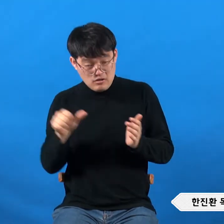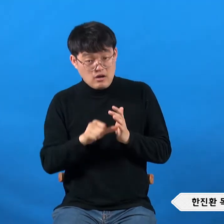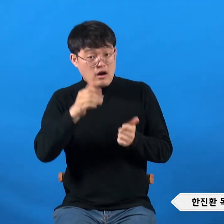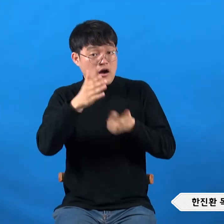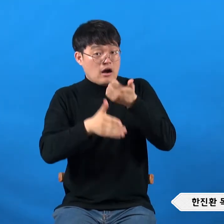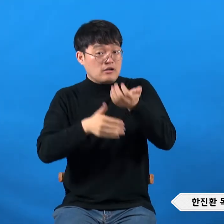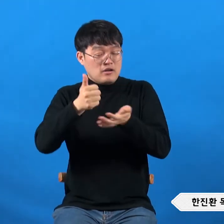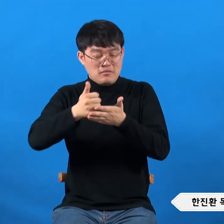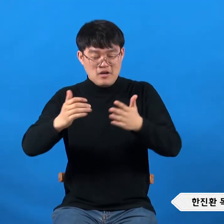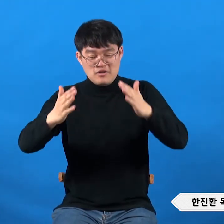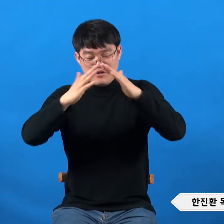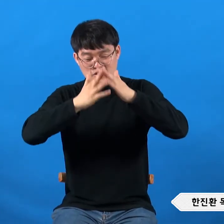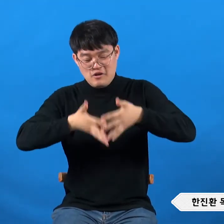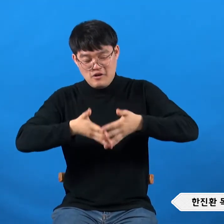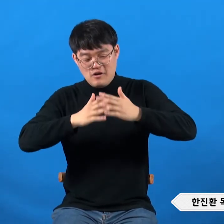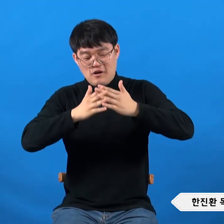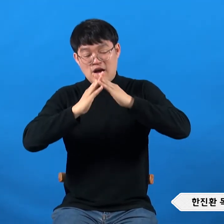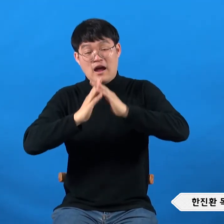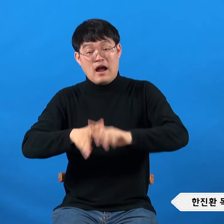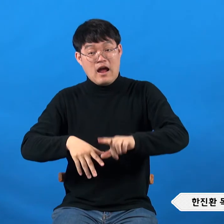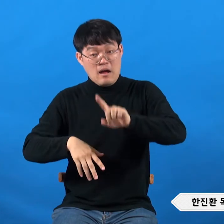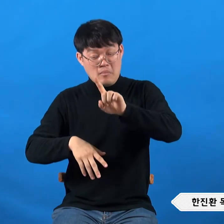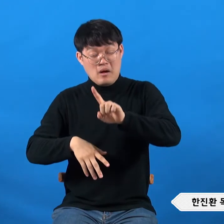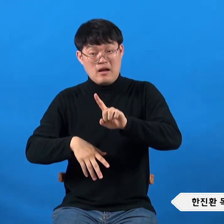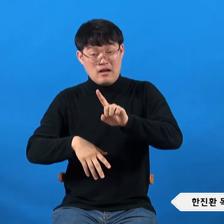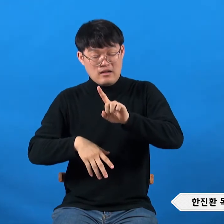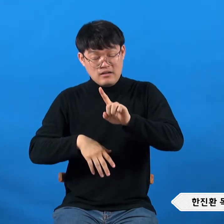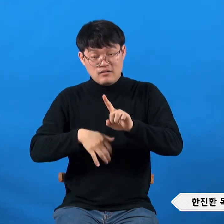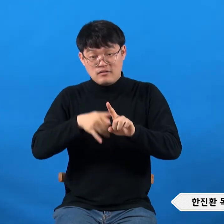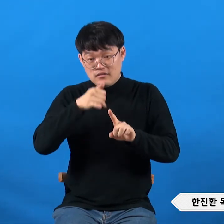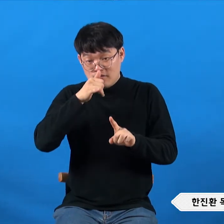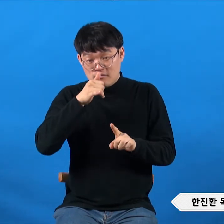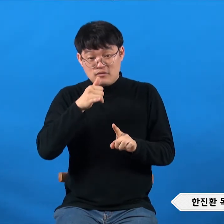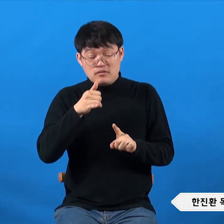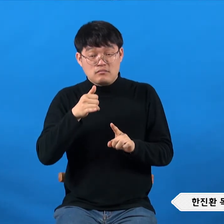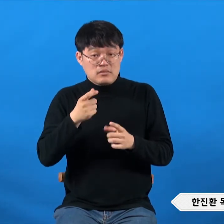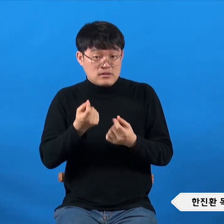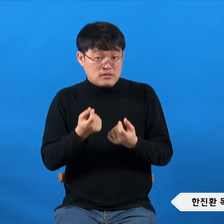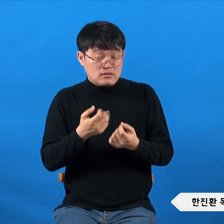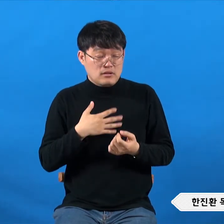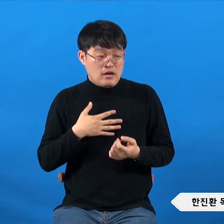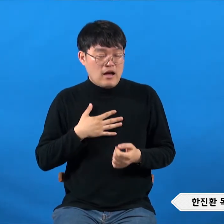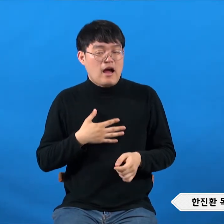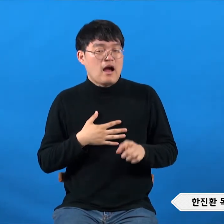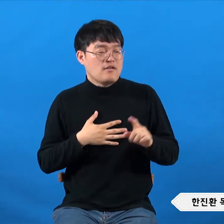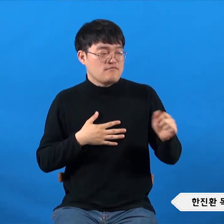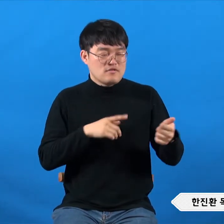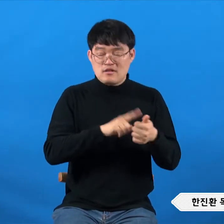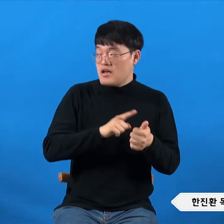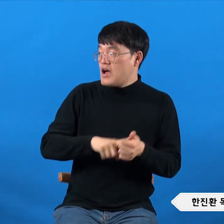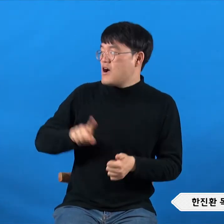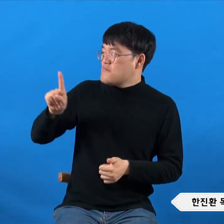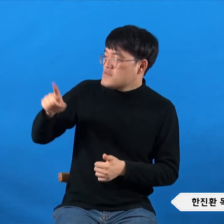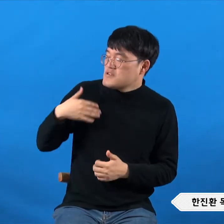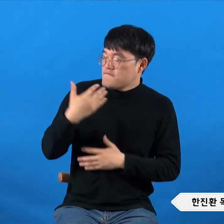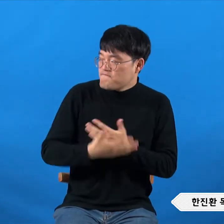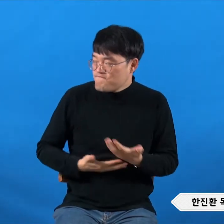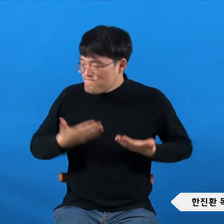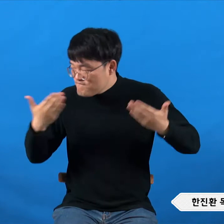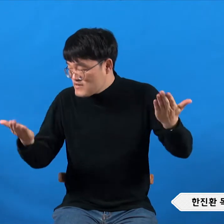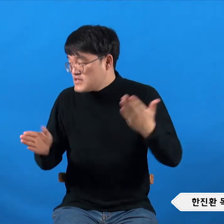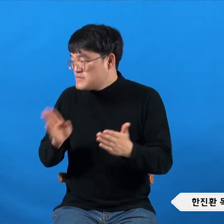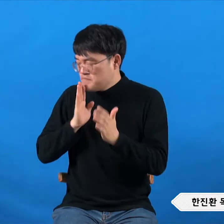한평생 하나님의 전을 짓는다는 것이 한 번 있을까 말까 한 일 아니겠습니까? 제가 이 한 몸 다 바쳐서